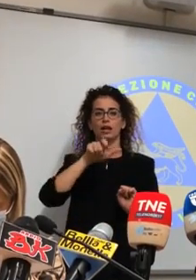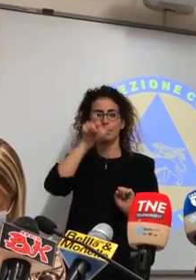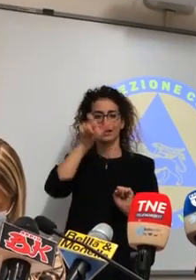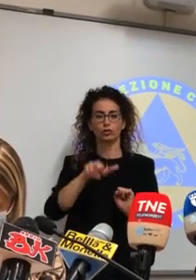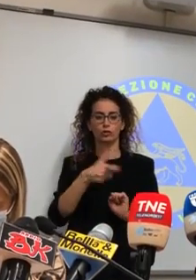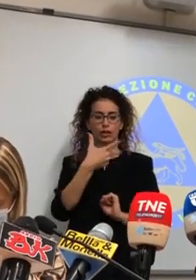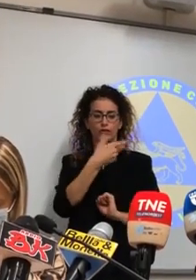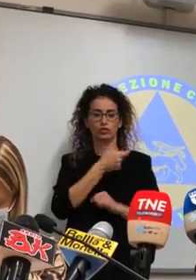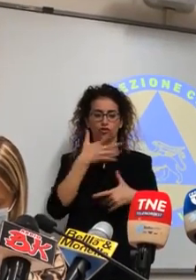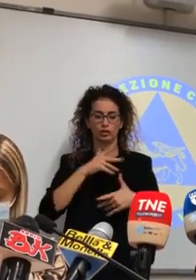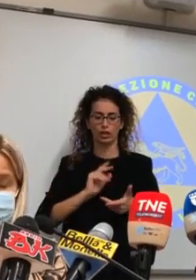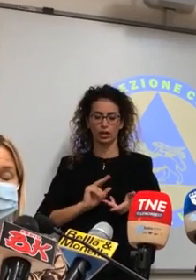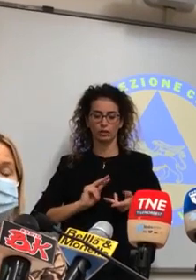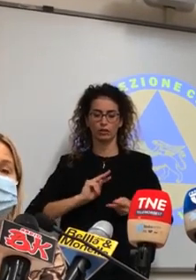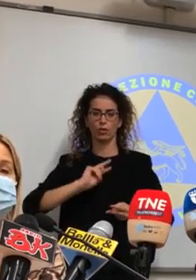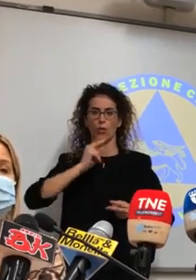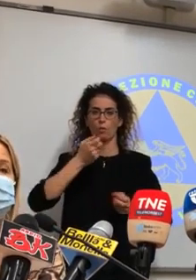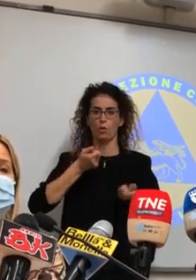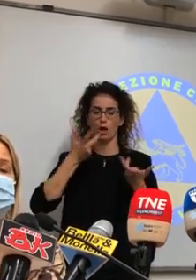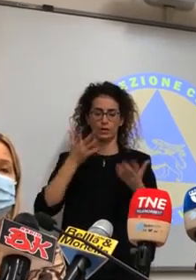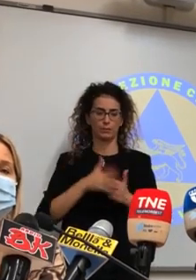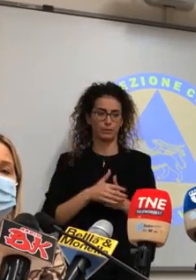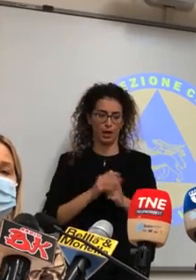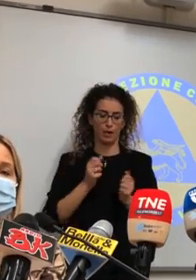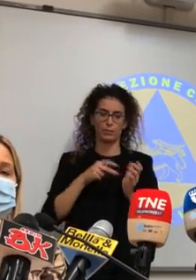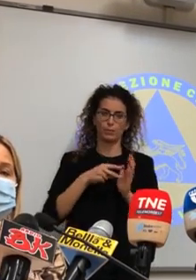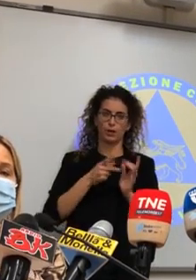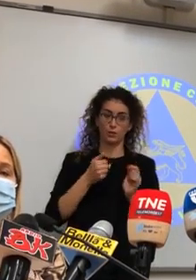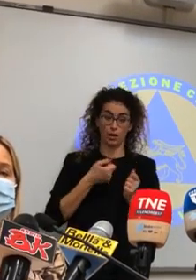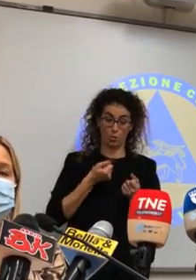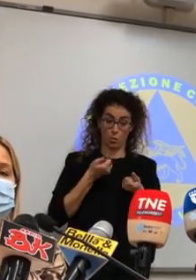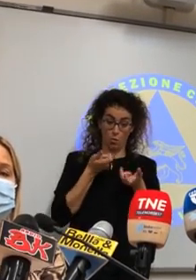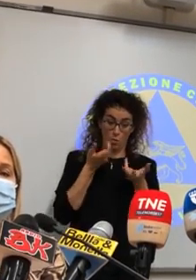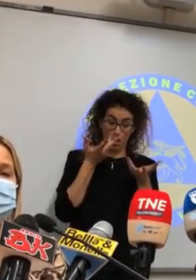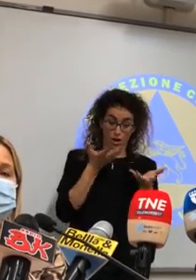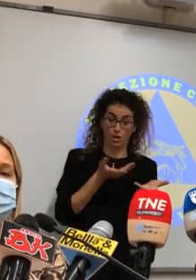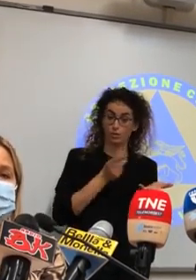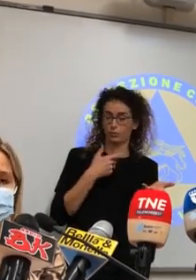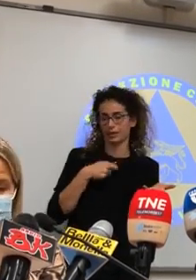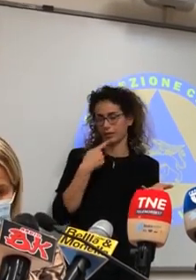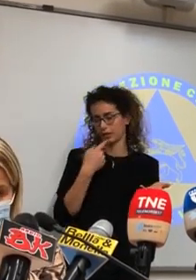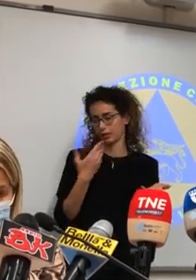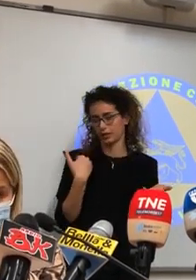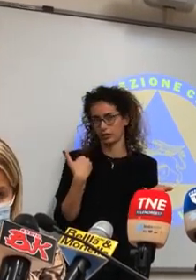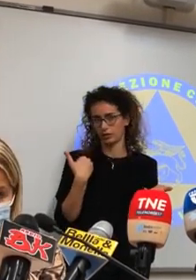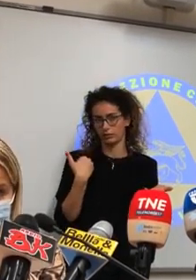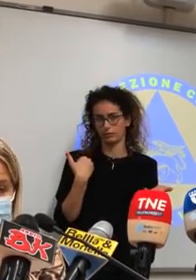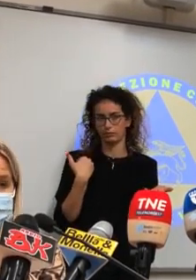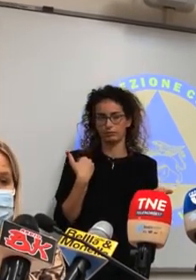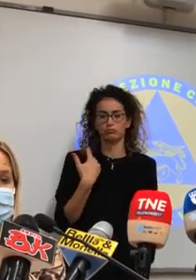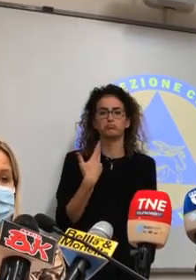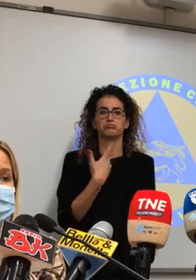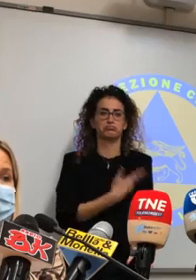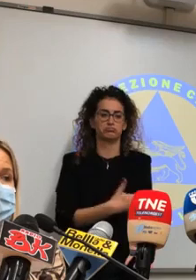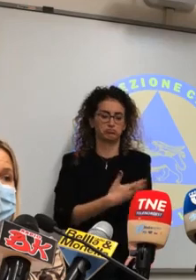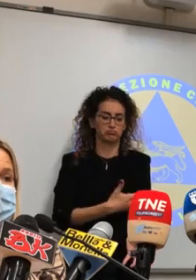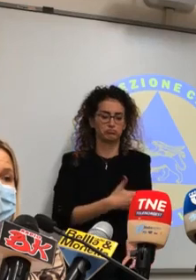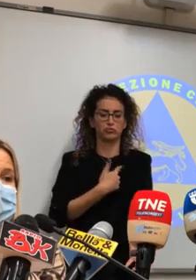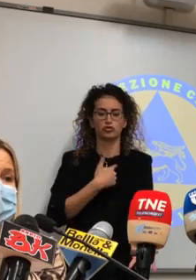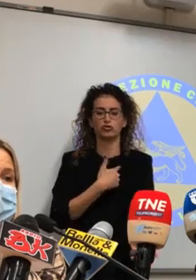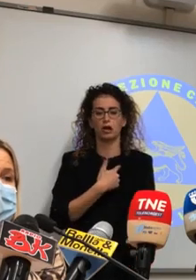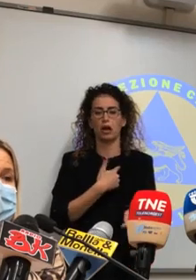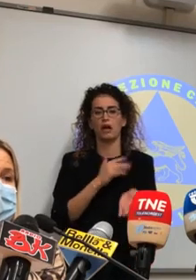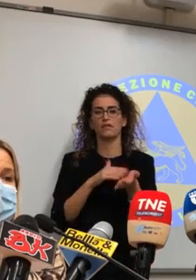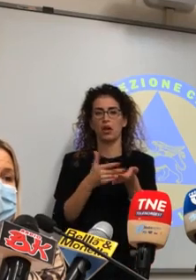soggetto vaccinato. Ma il problema non è tanto quanto, come diceva prima il Presidente, ha fatto un dosaggio e risultato un certo